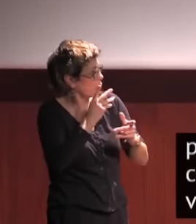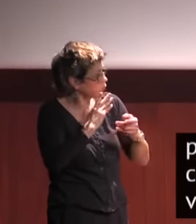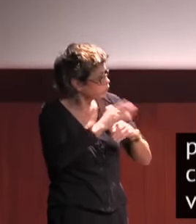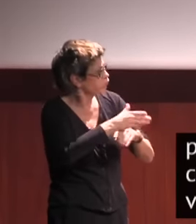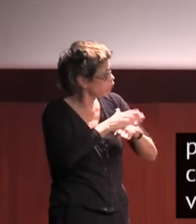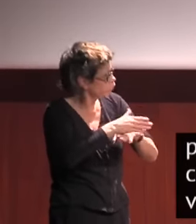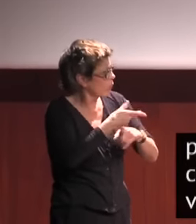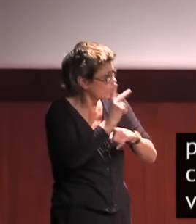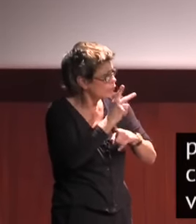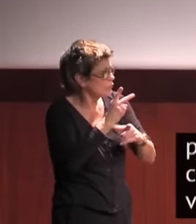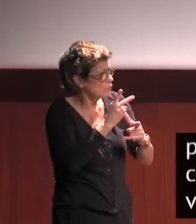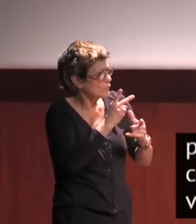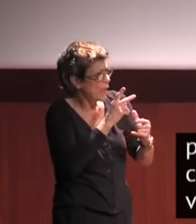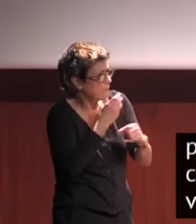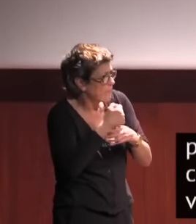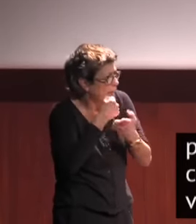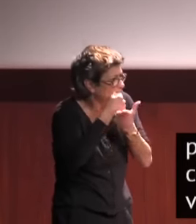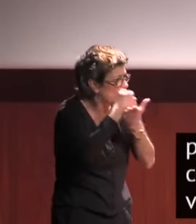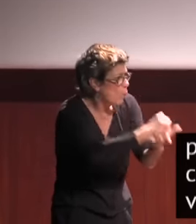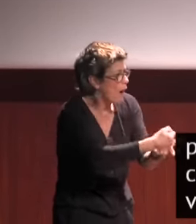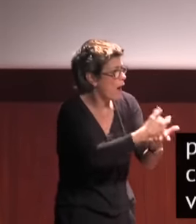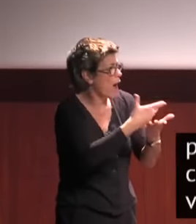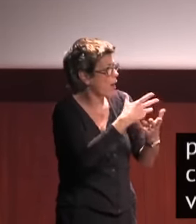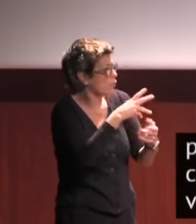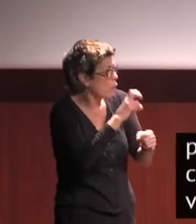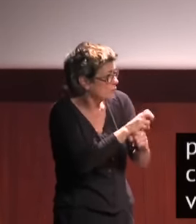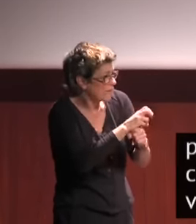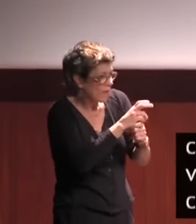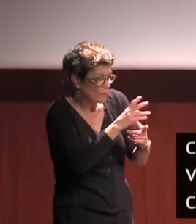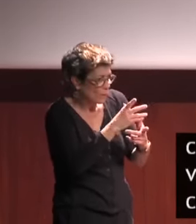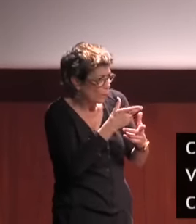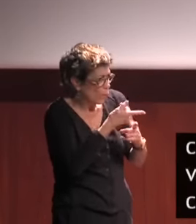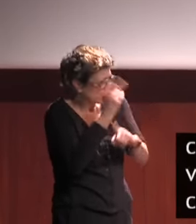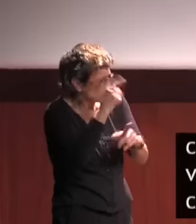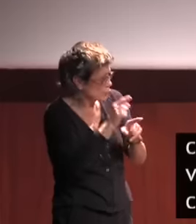de conservation? Voilà, c'est deux questions en une.